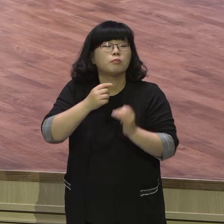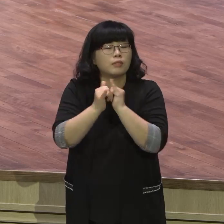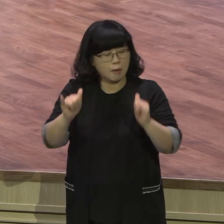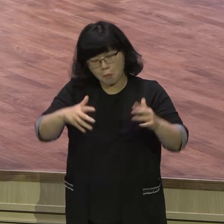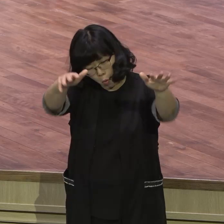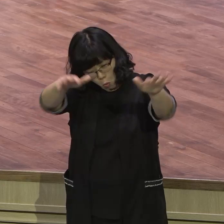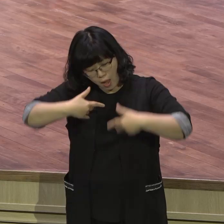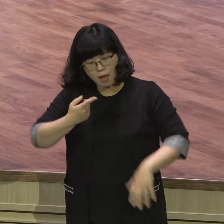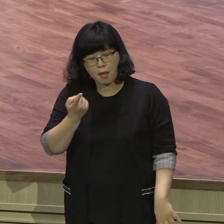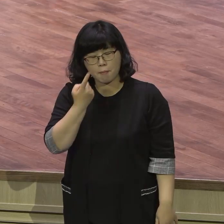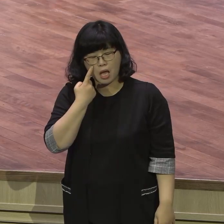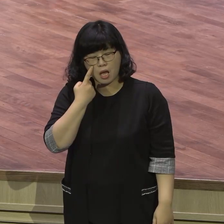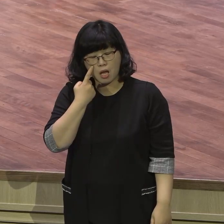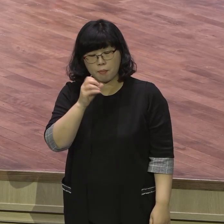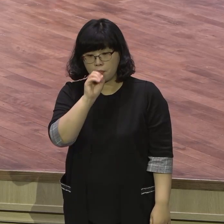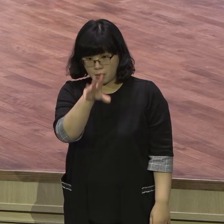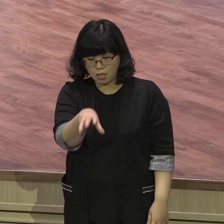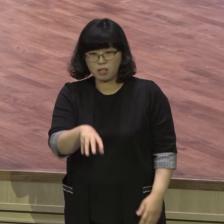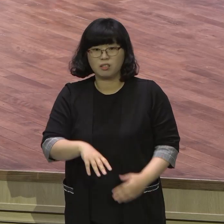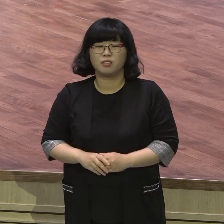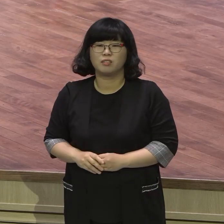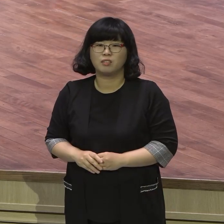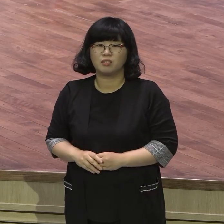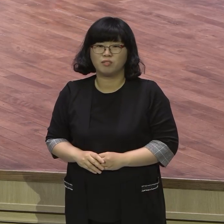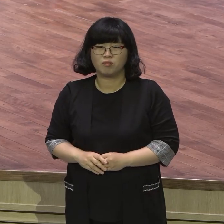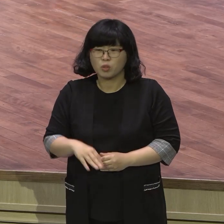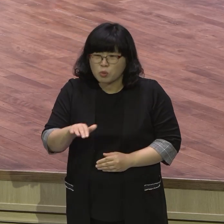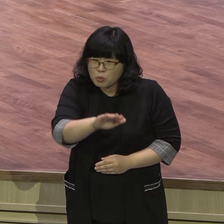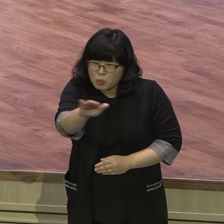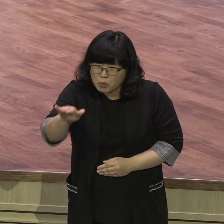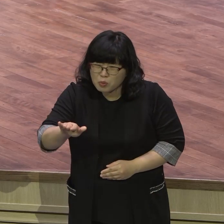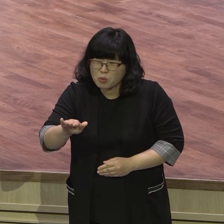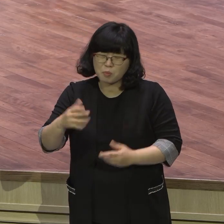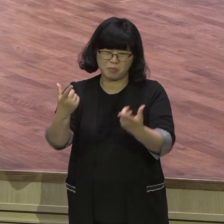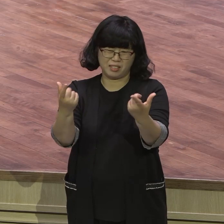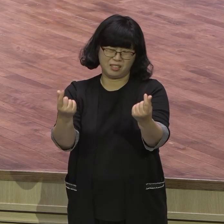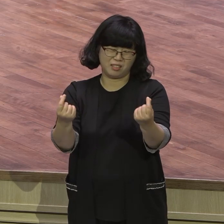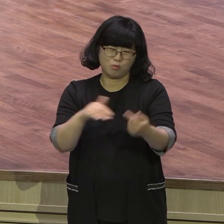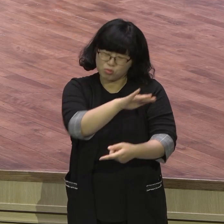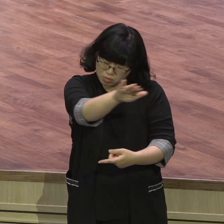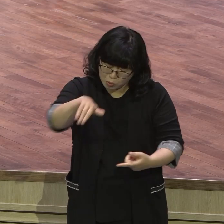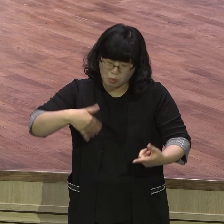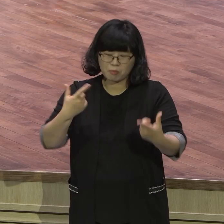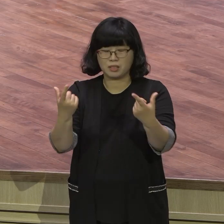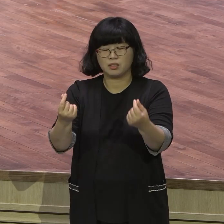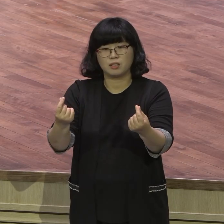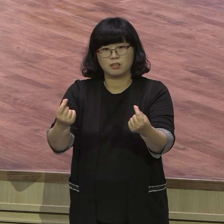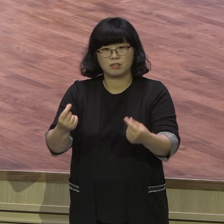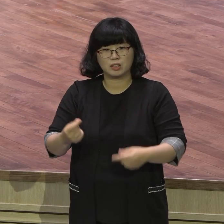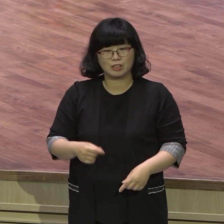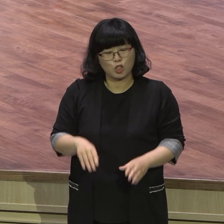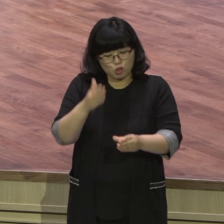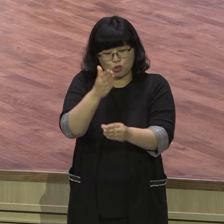영증이 삶에 있었어도 중도 노선은 없습니다 중도 노선은 없어요 중간은 없어요